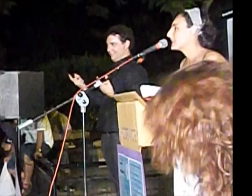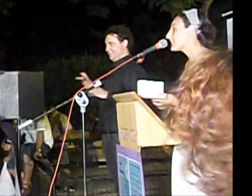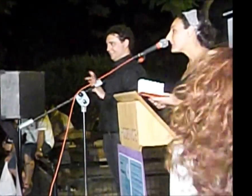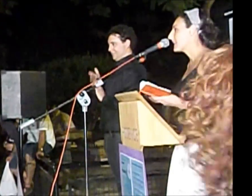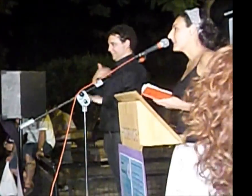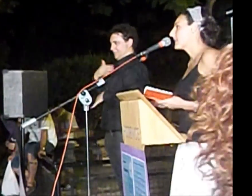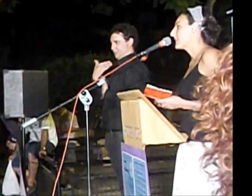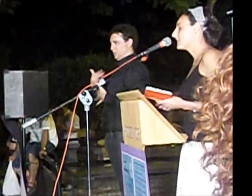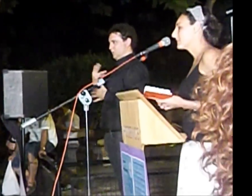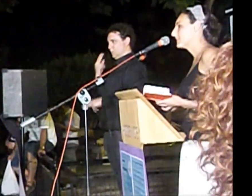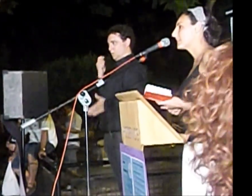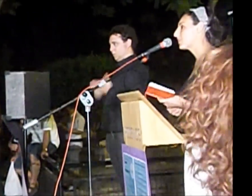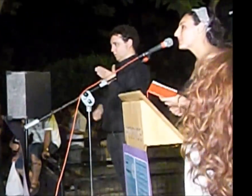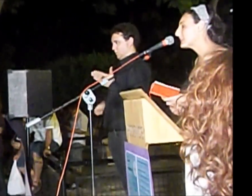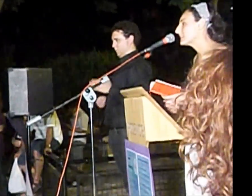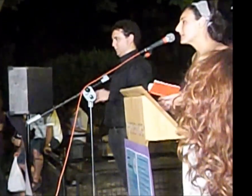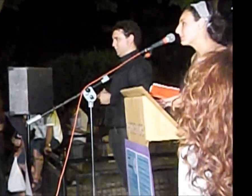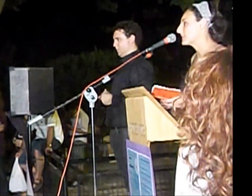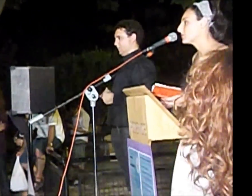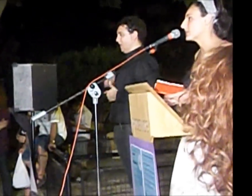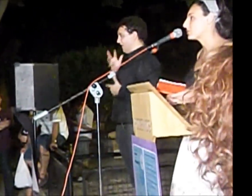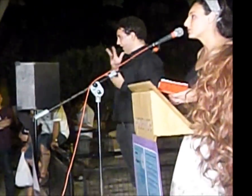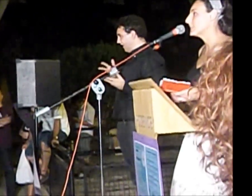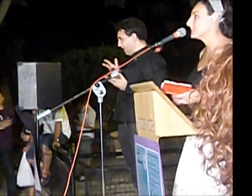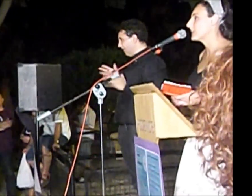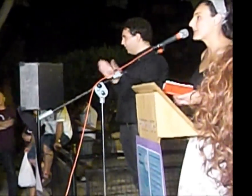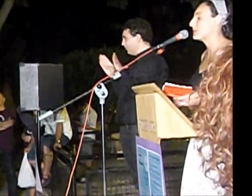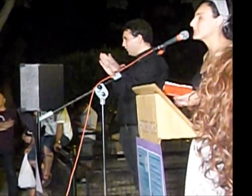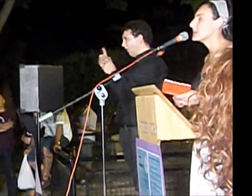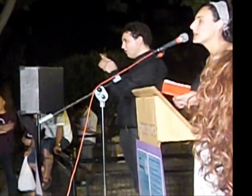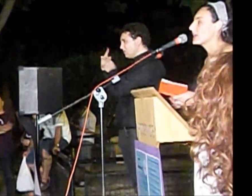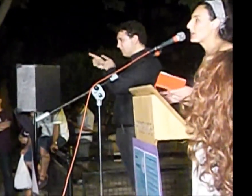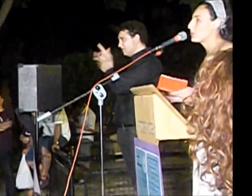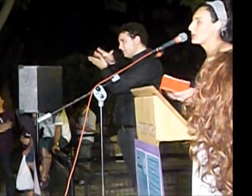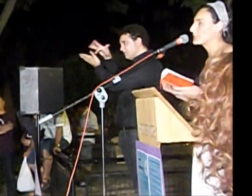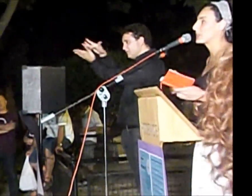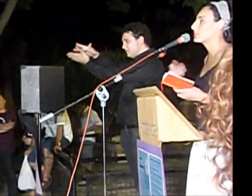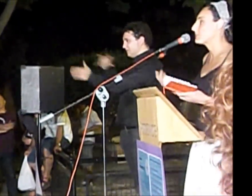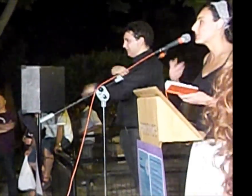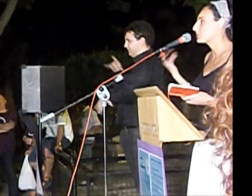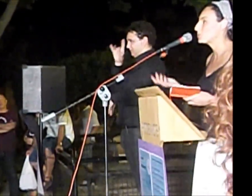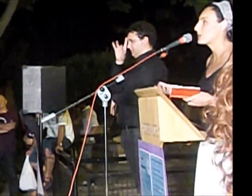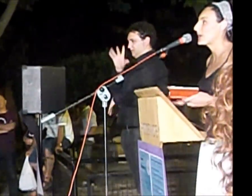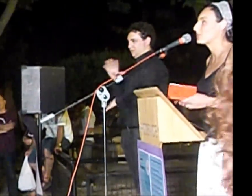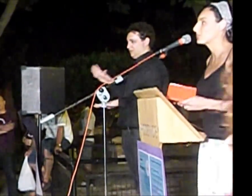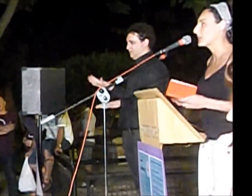Es indignante que hoy en día sigan pasando estas cosas y que además lo peor es que